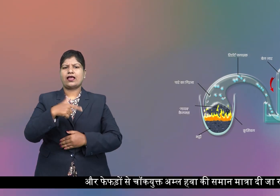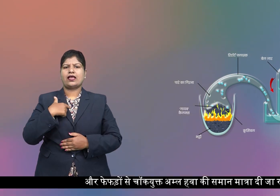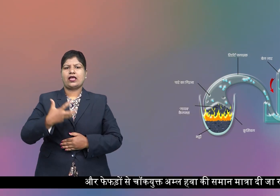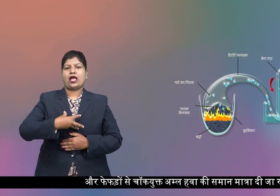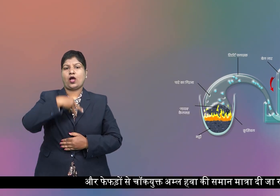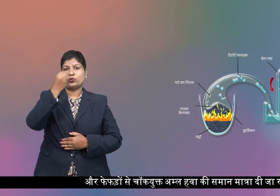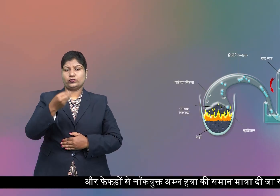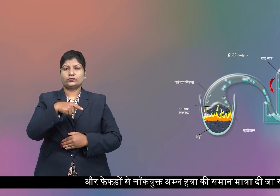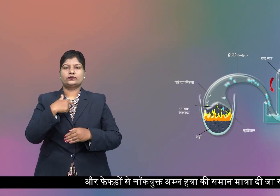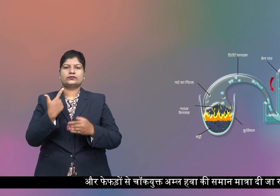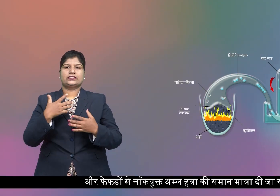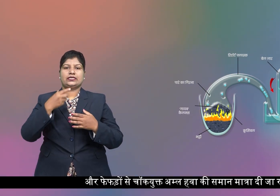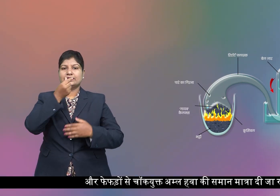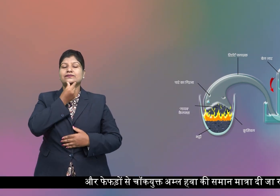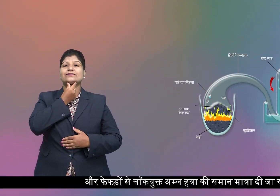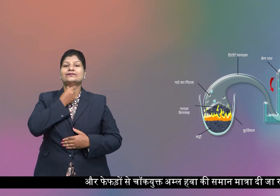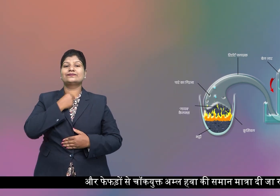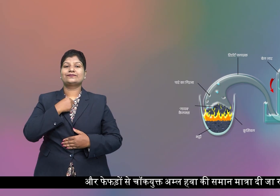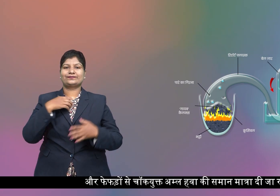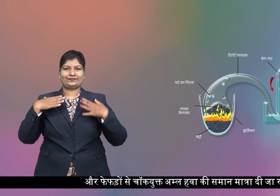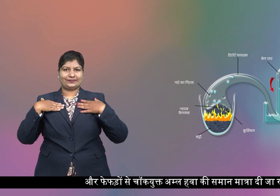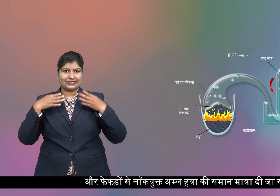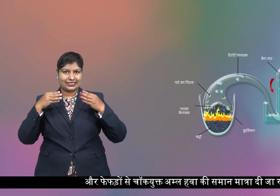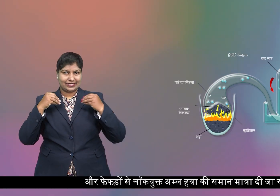समान मात्रा दी जा रही है।